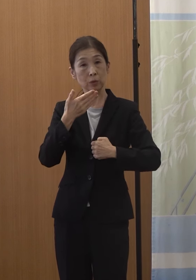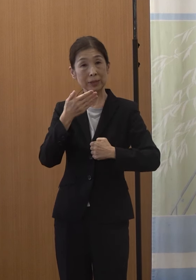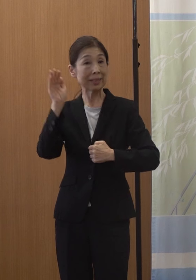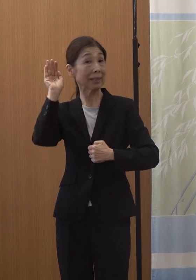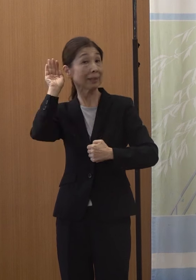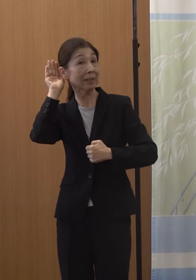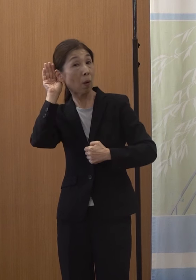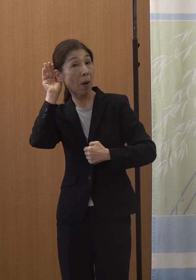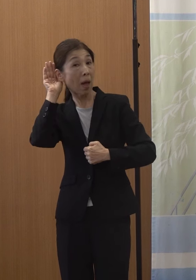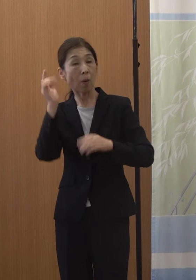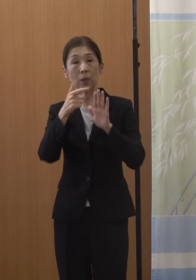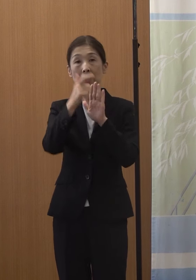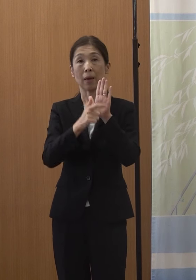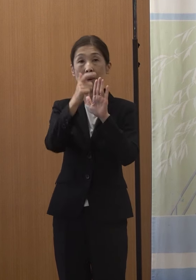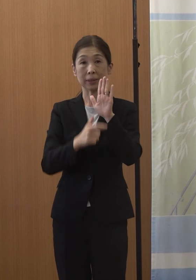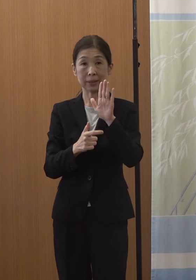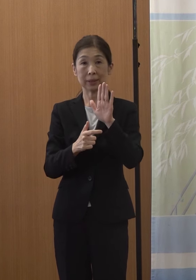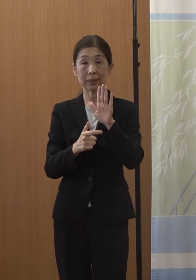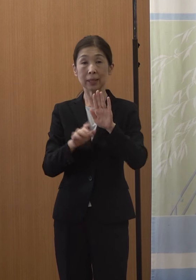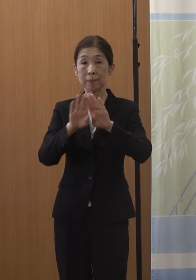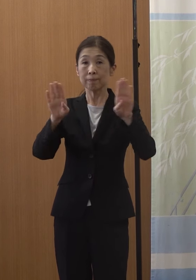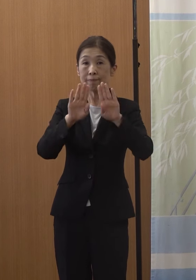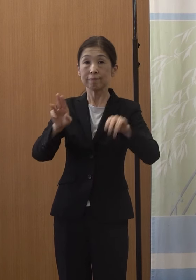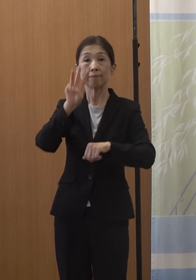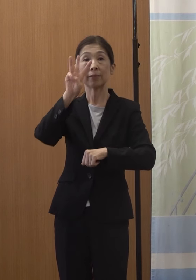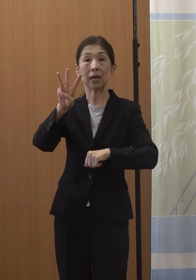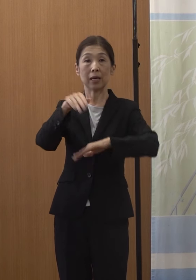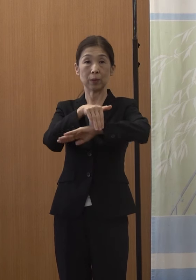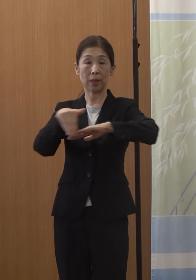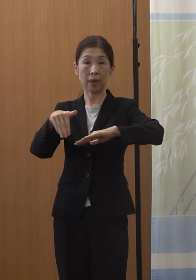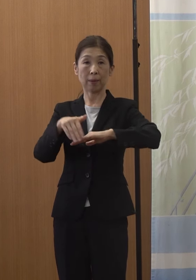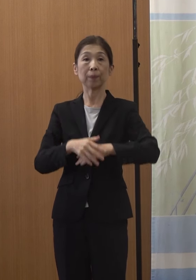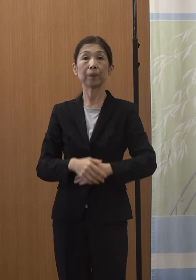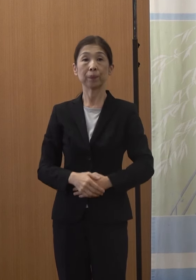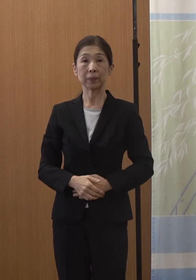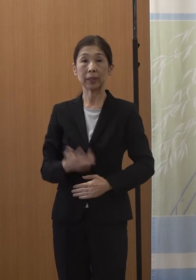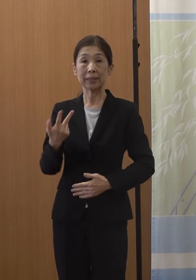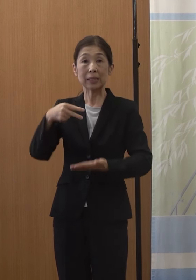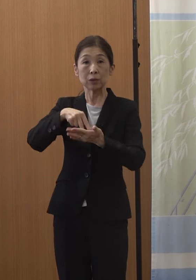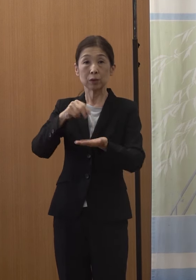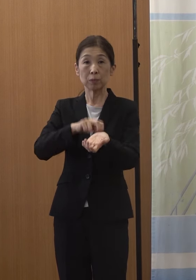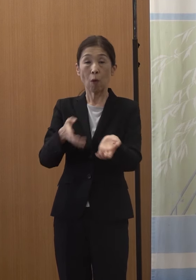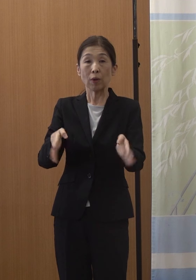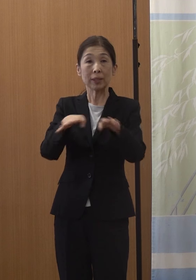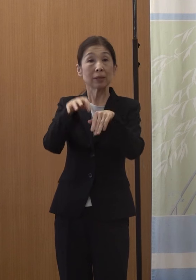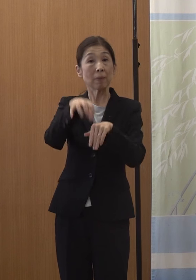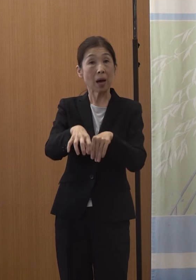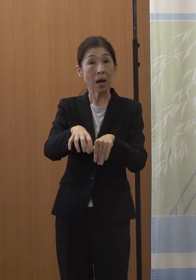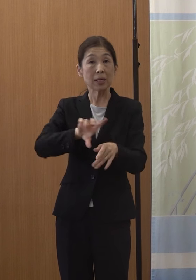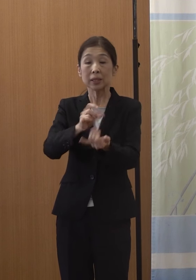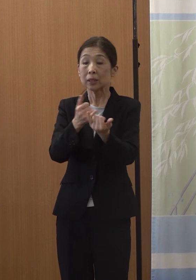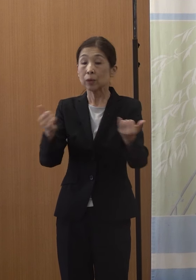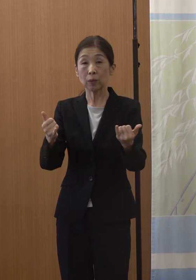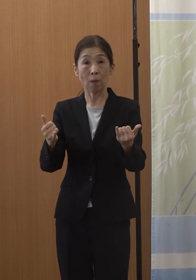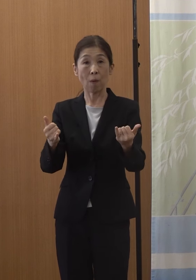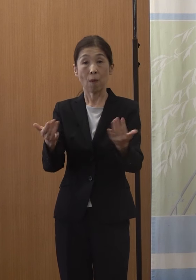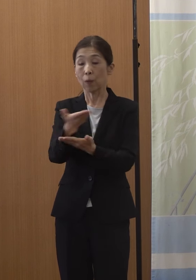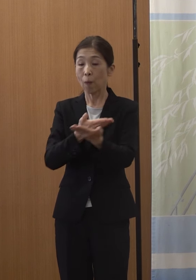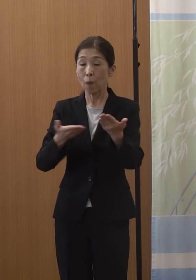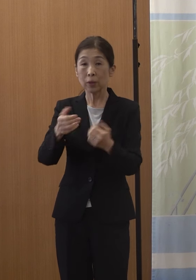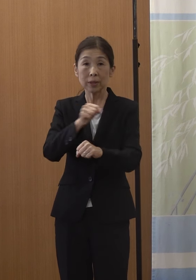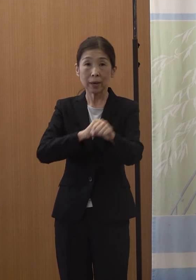をテーマとして3回実施予定としております。市立病院では こうした地域住民との交